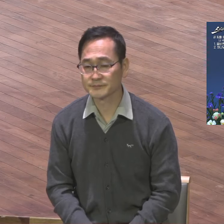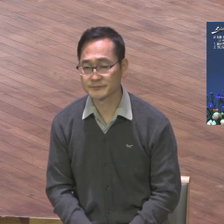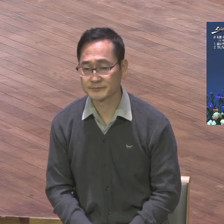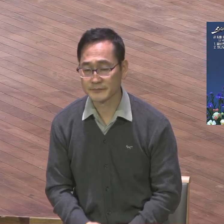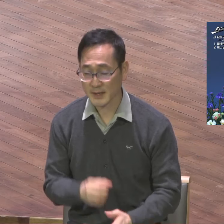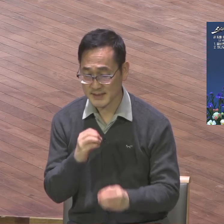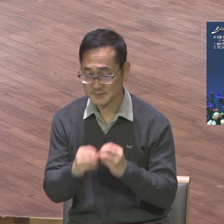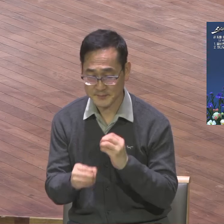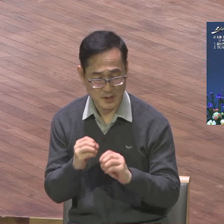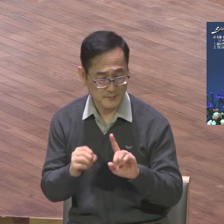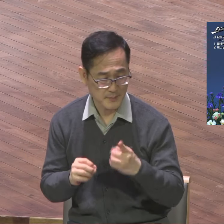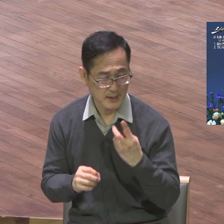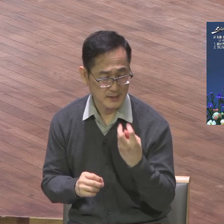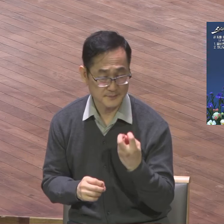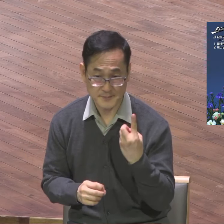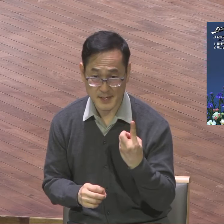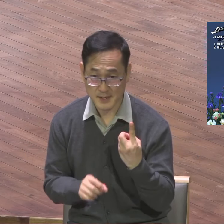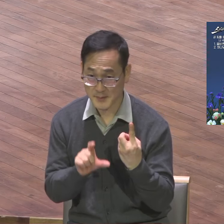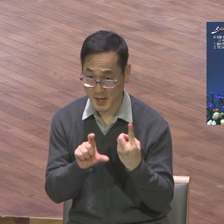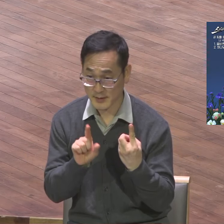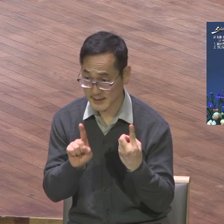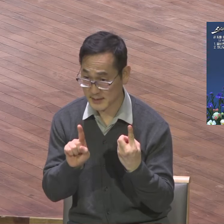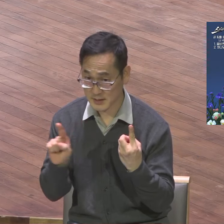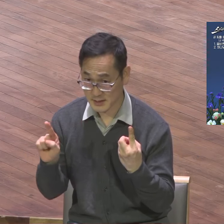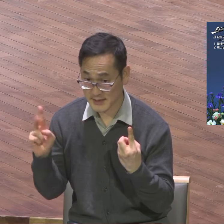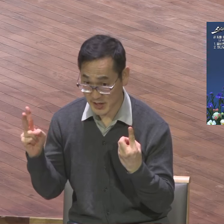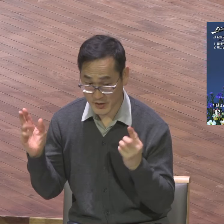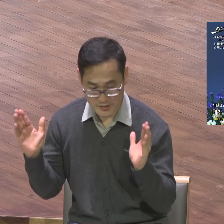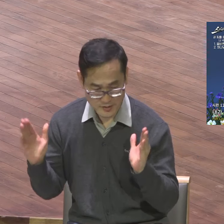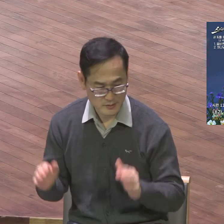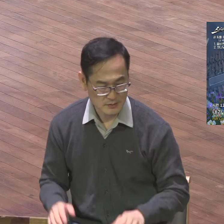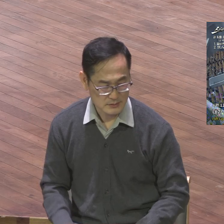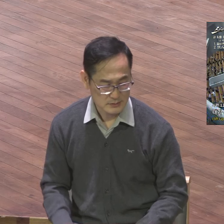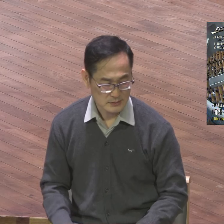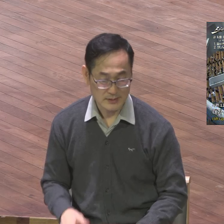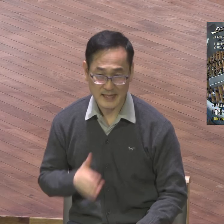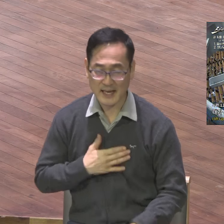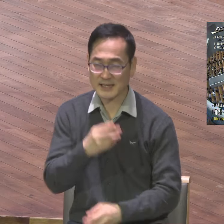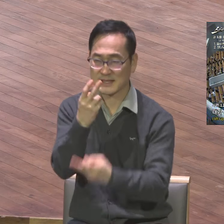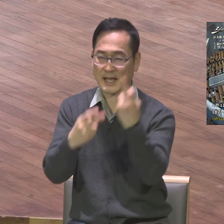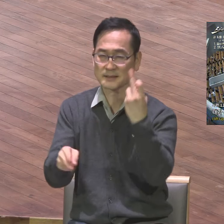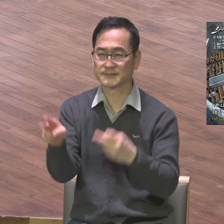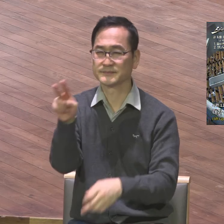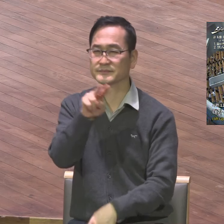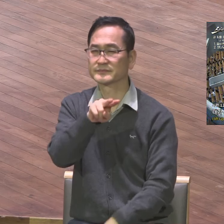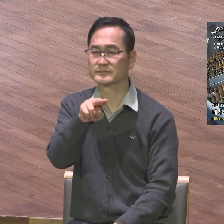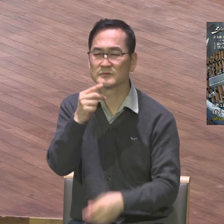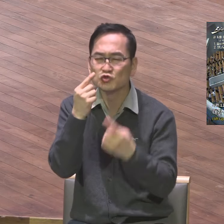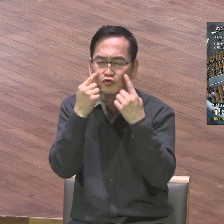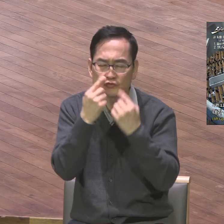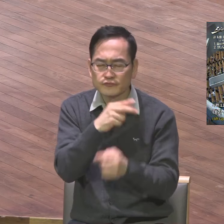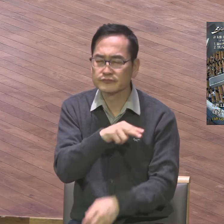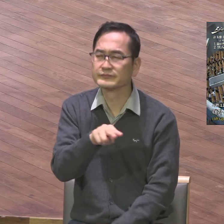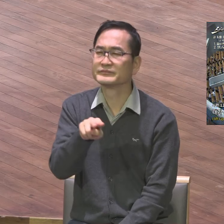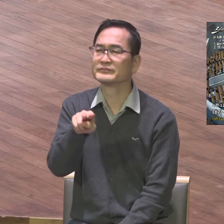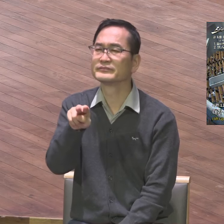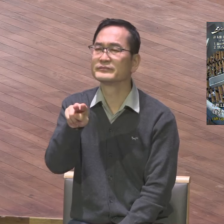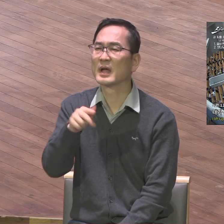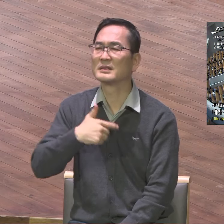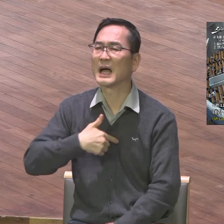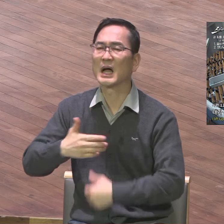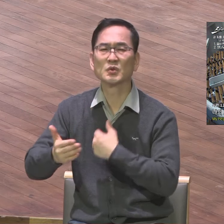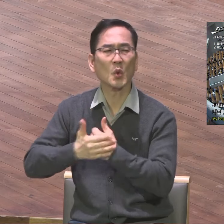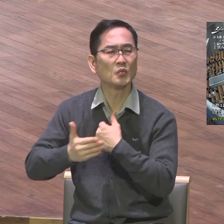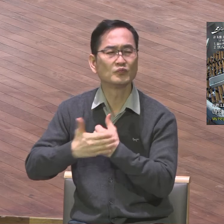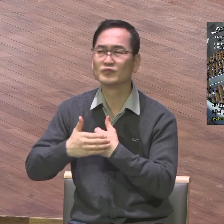시편 121편 1절로 2절에 보면 시편에서 이렇게 고백합니다. 내가 산을 향하여 눈을 돌리라. 나의